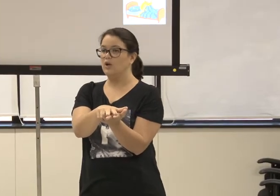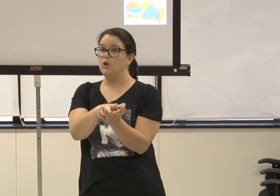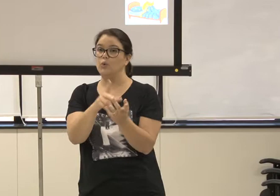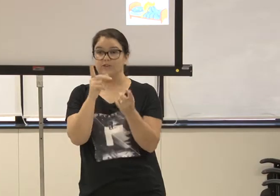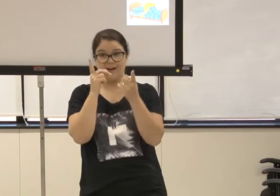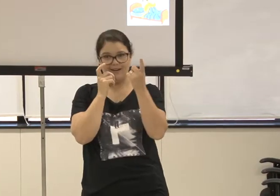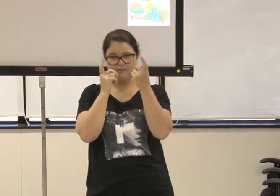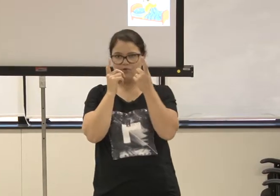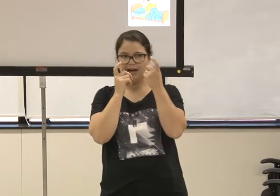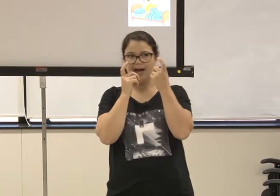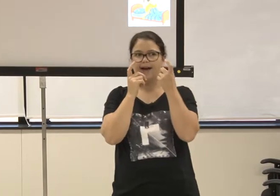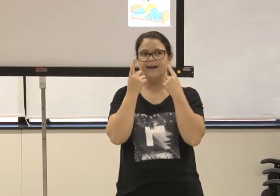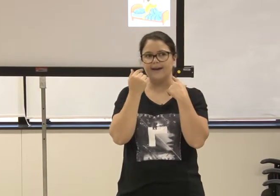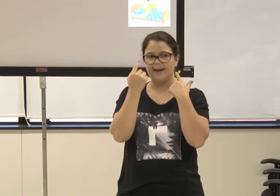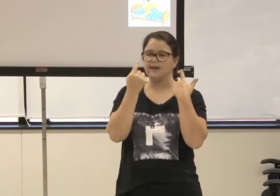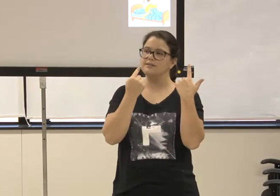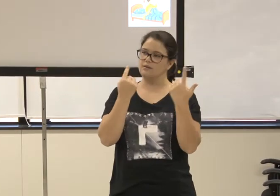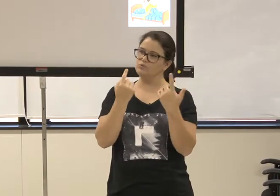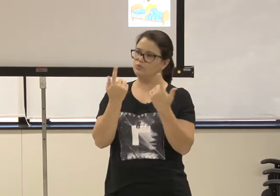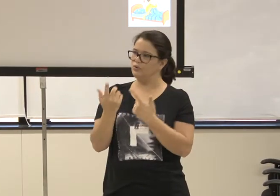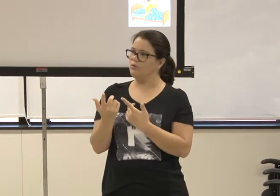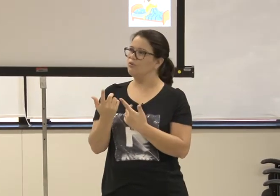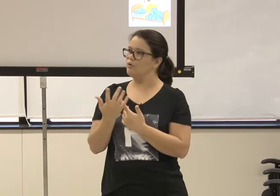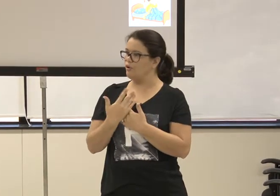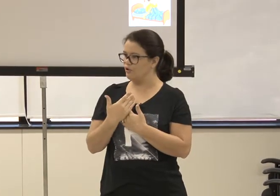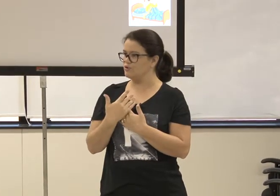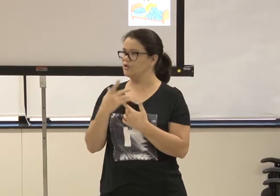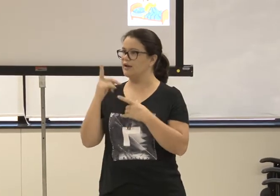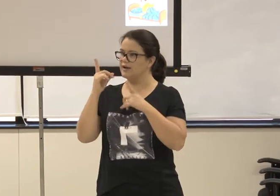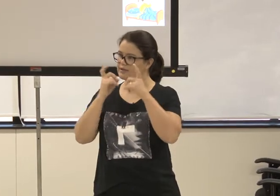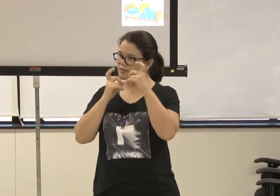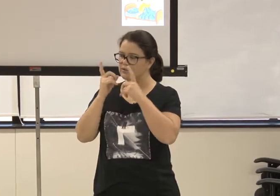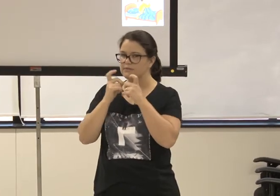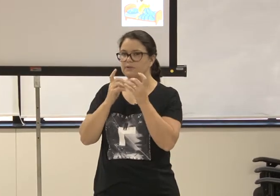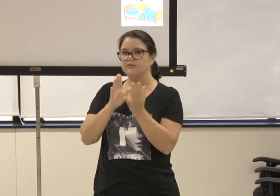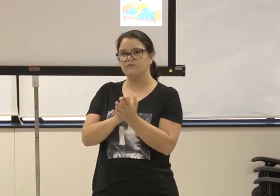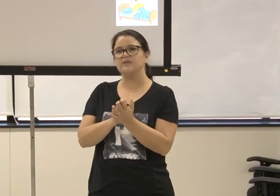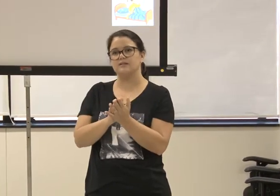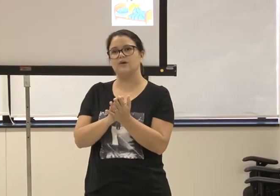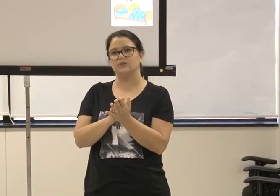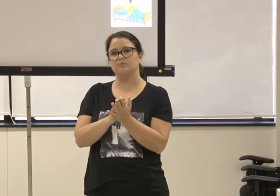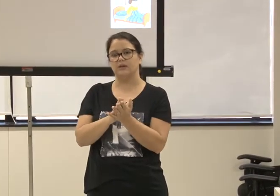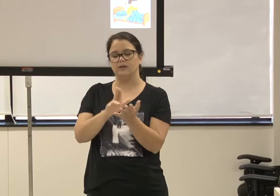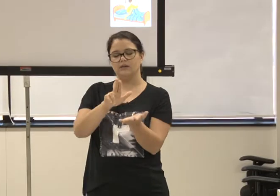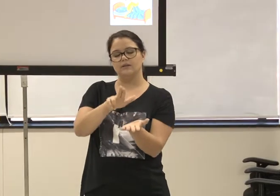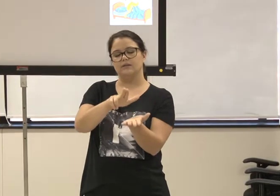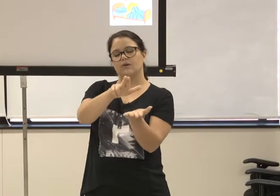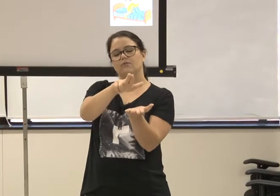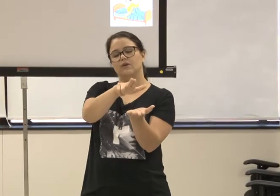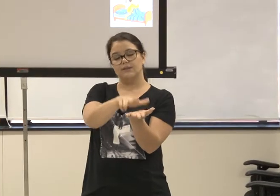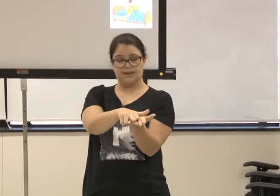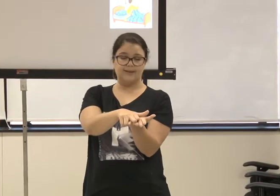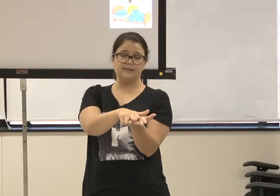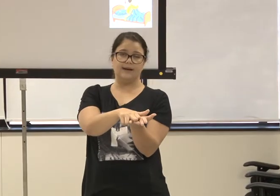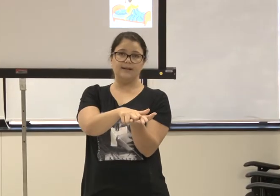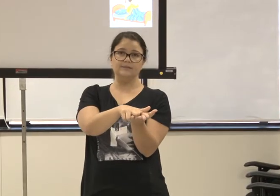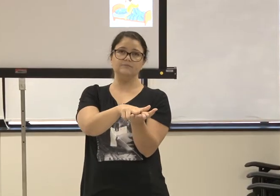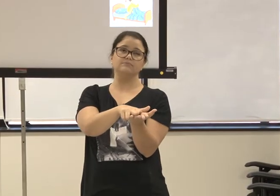O que vai mudar é a questão do rosto, é a questão da expressão facial também. Então, tá deitado,